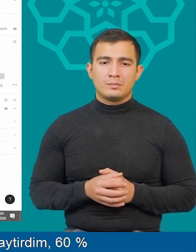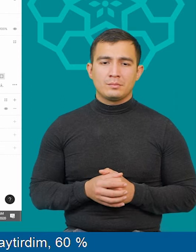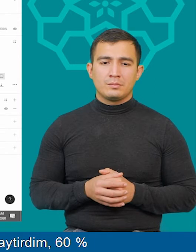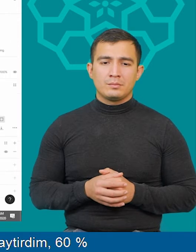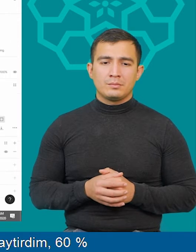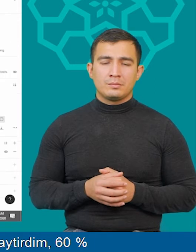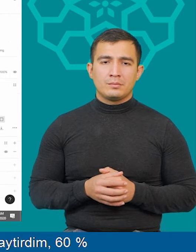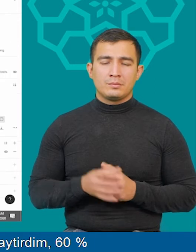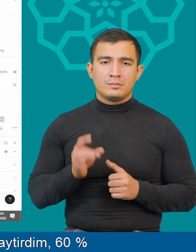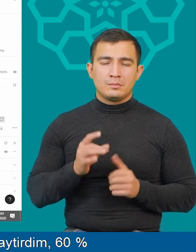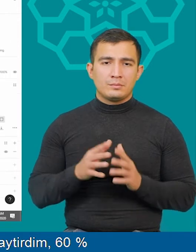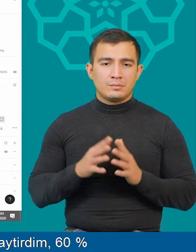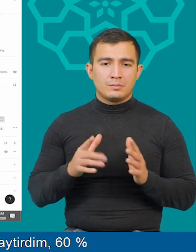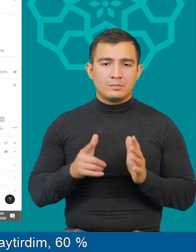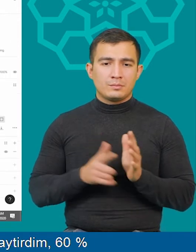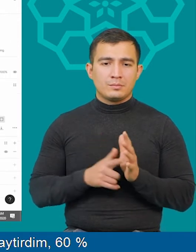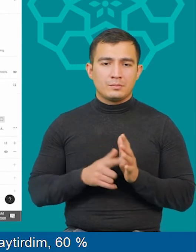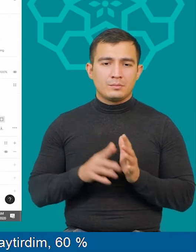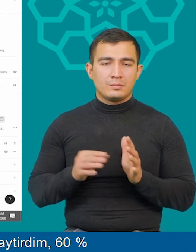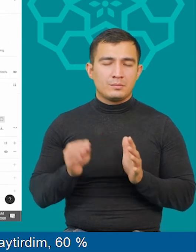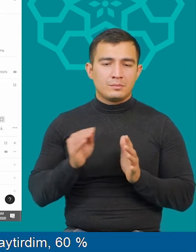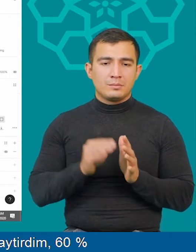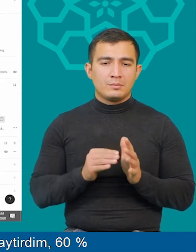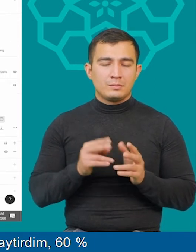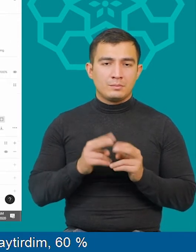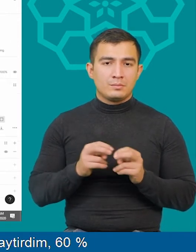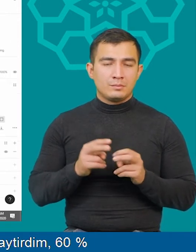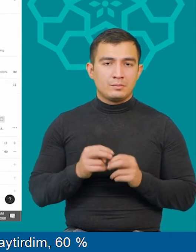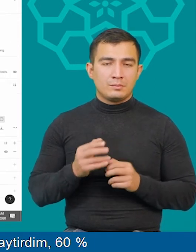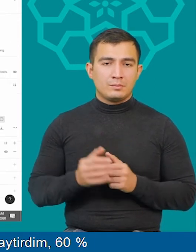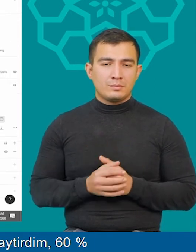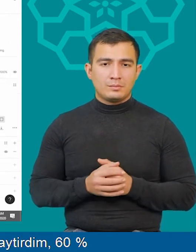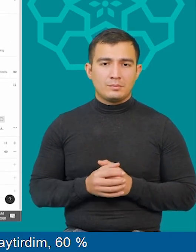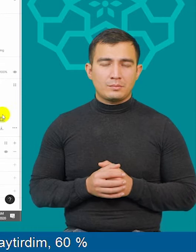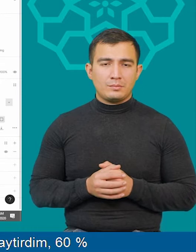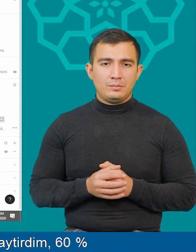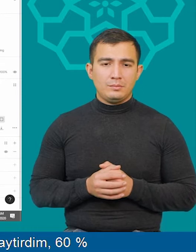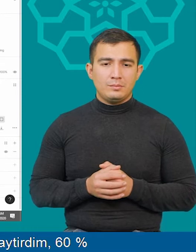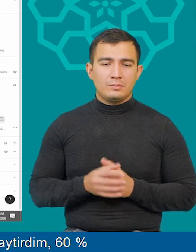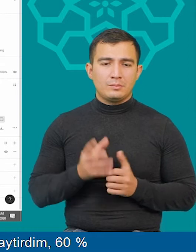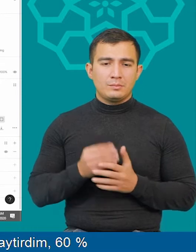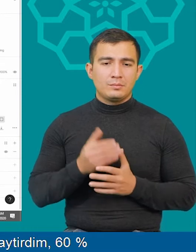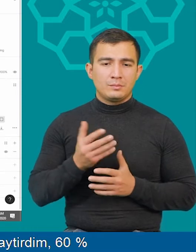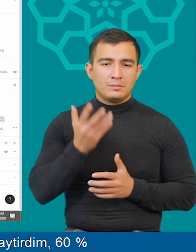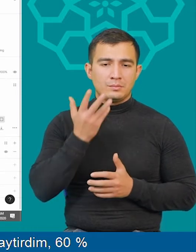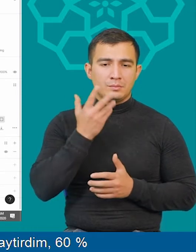Kattaroq 7 qilib, mana bu joyga qo'yib ko'ring. Va rangini